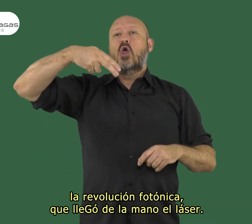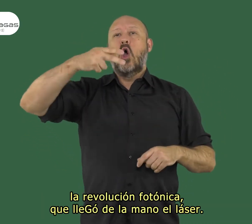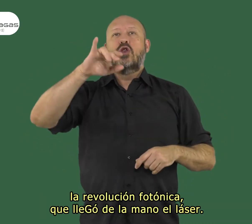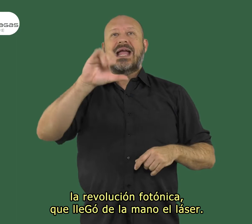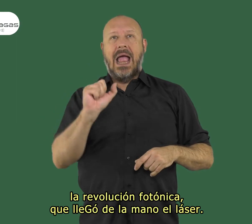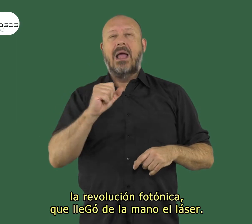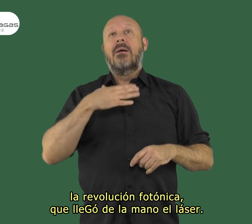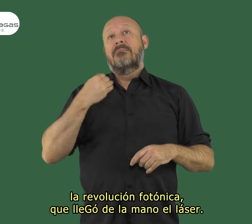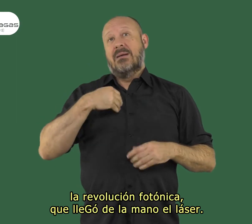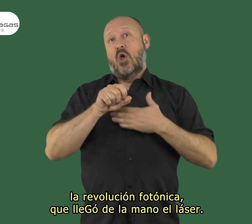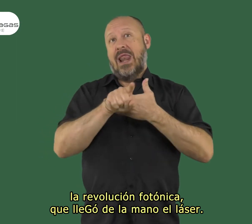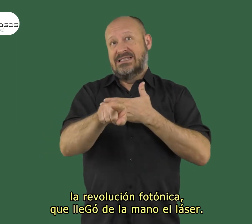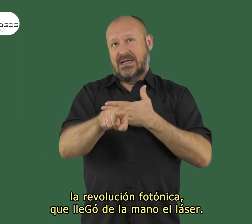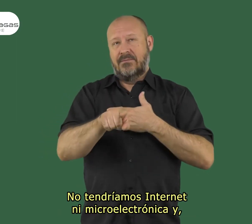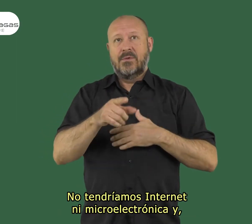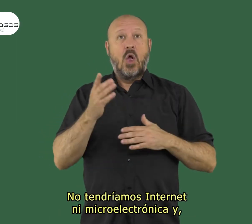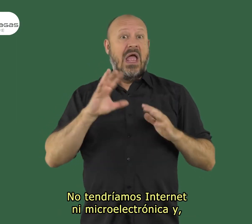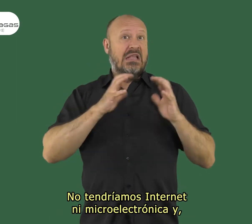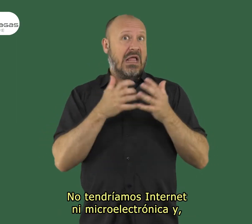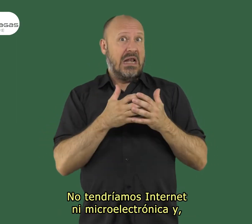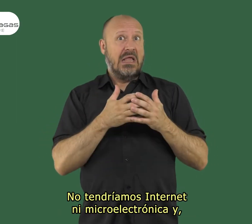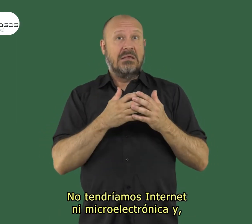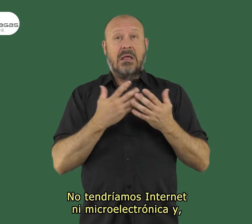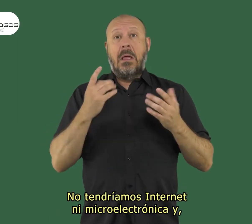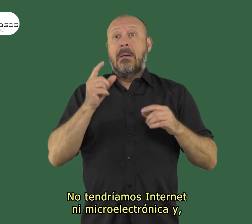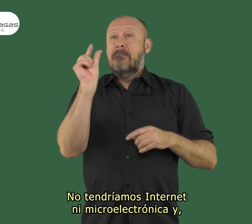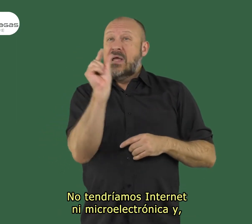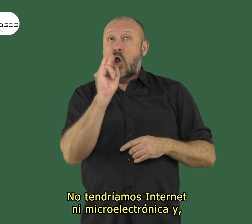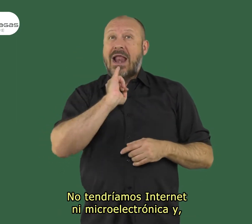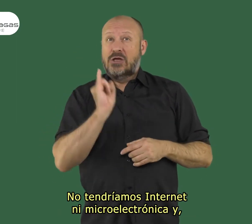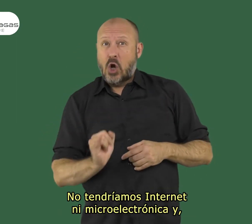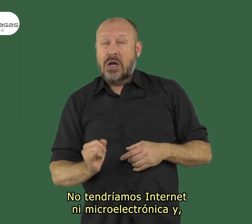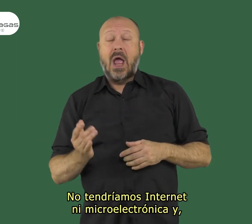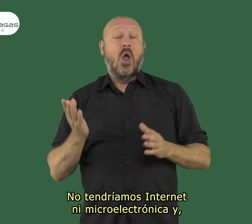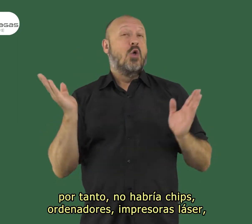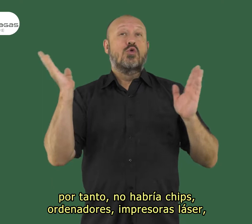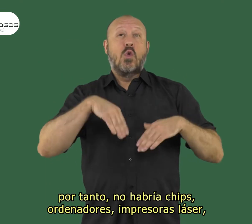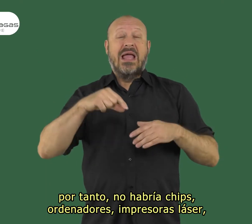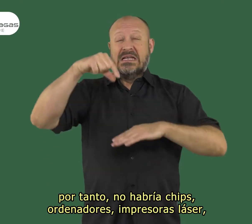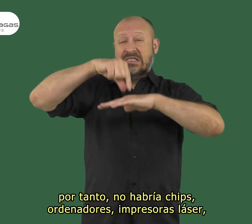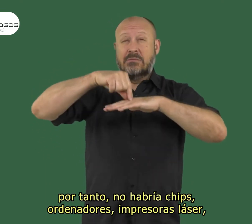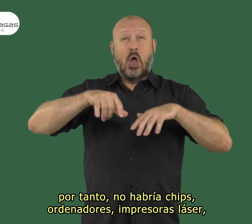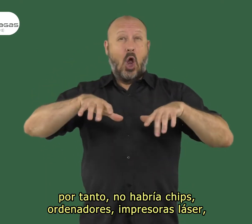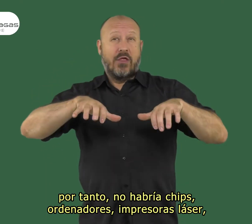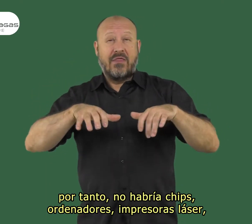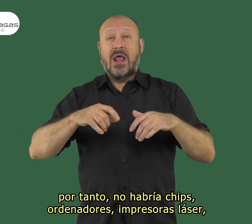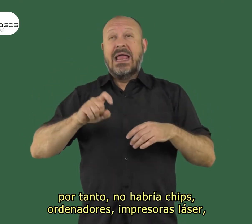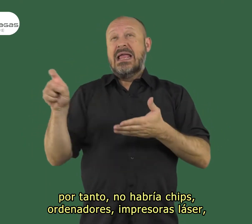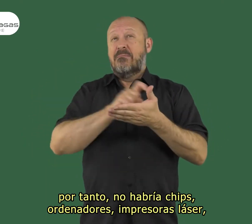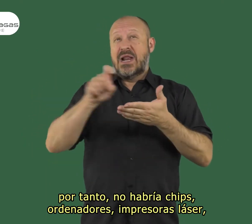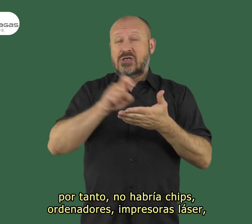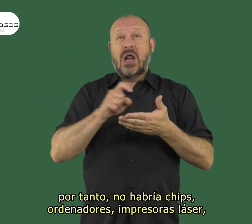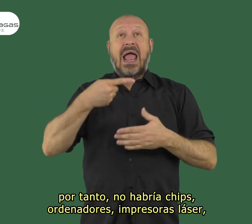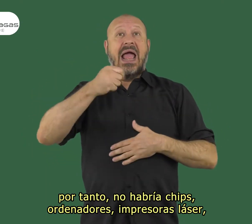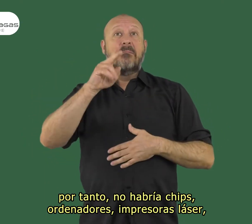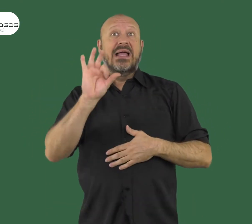fotónica, que llegó de la mano del láser. No tendríamos internet ni microelectrónica y por tanto no habría chips,